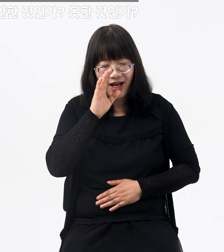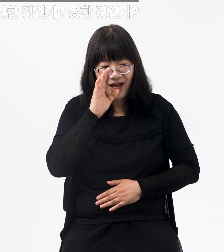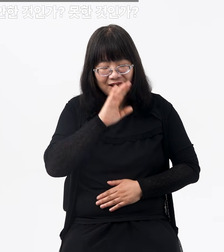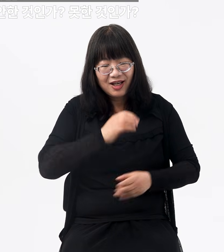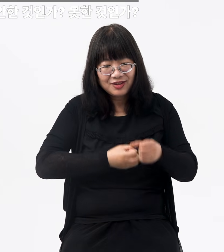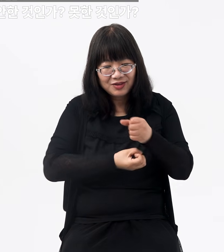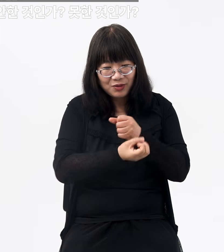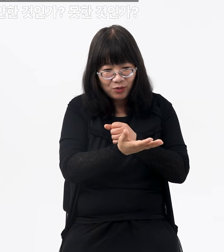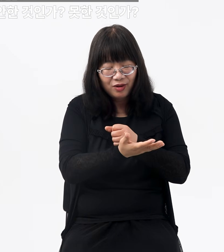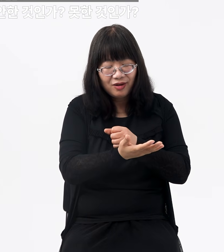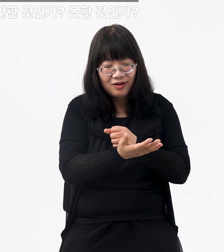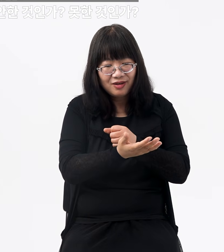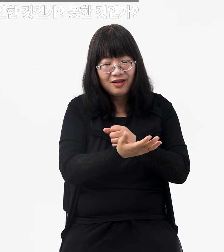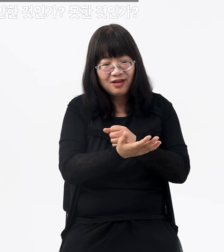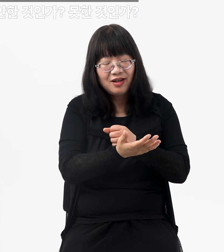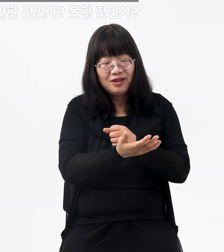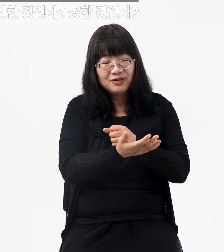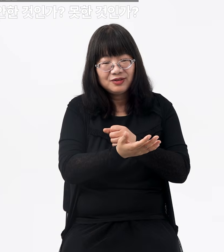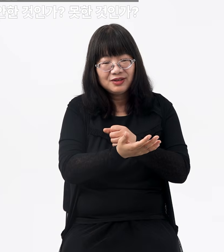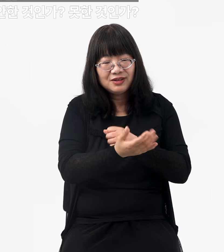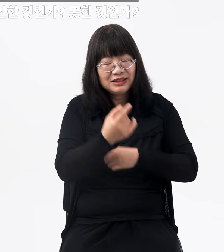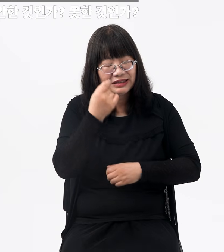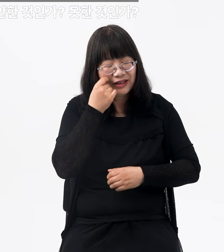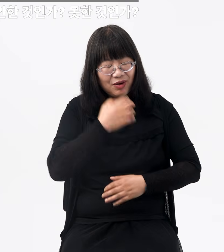시대에 이런 문화적